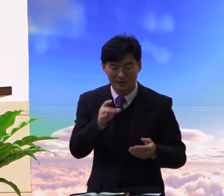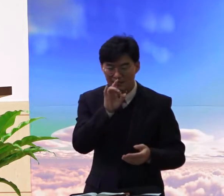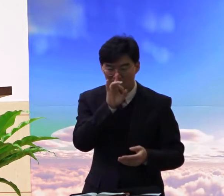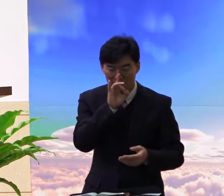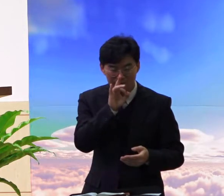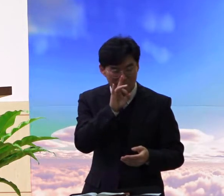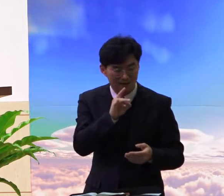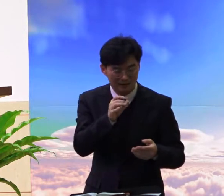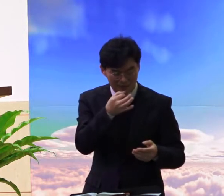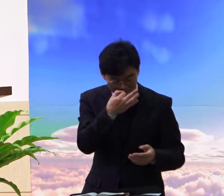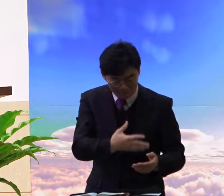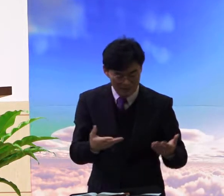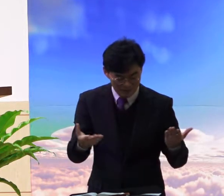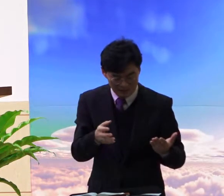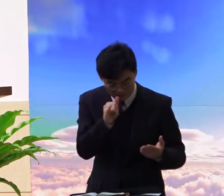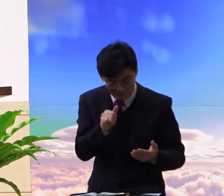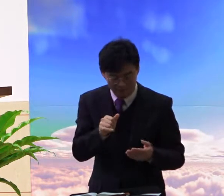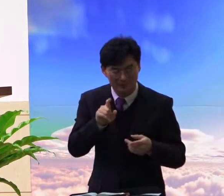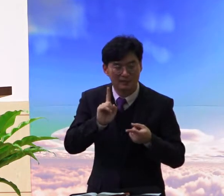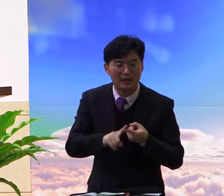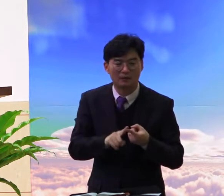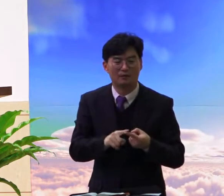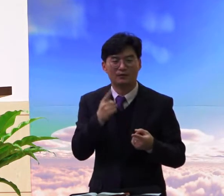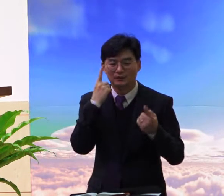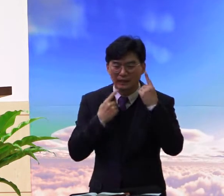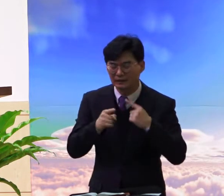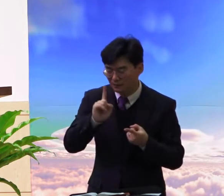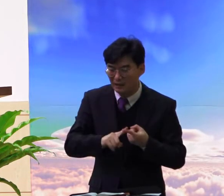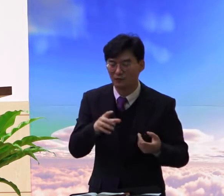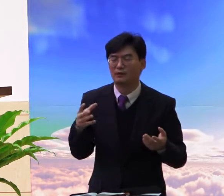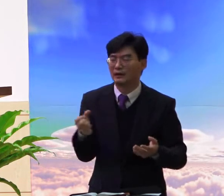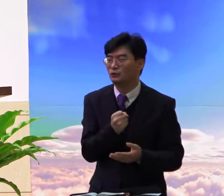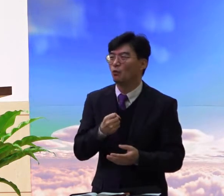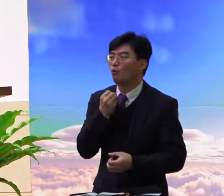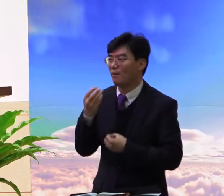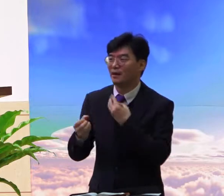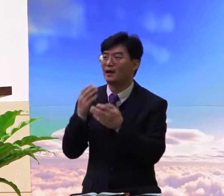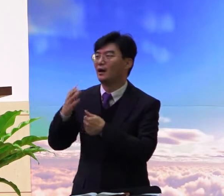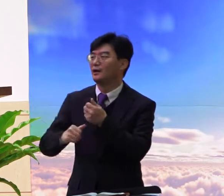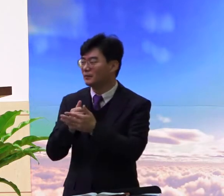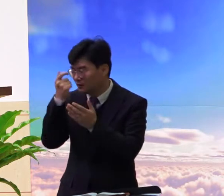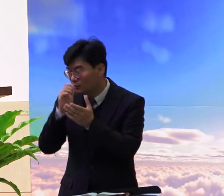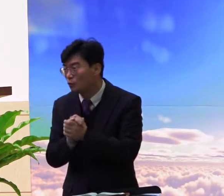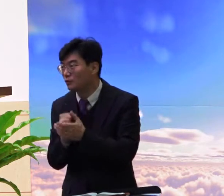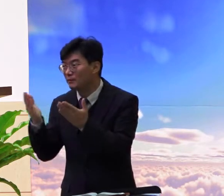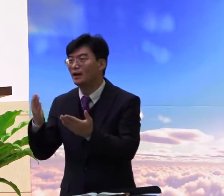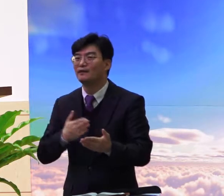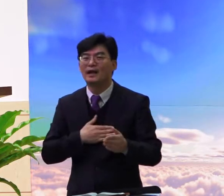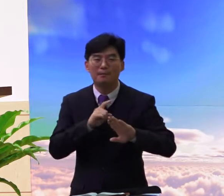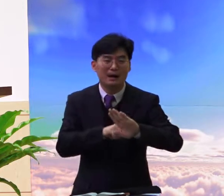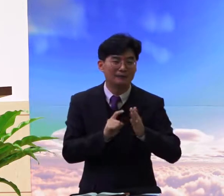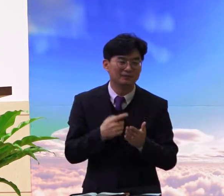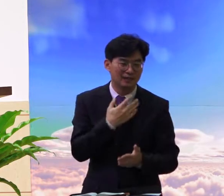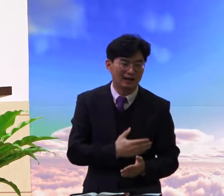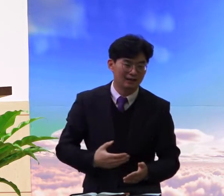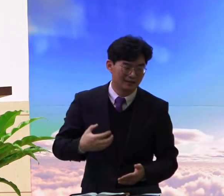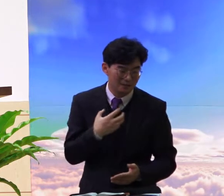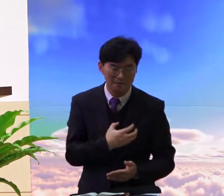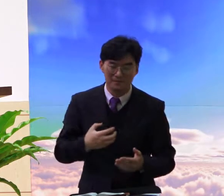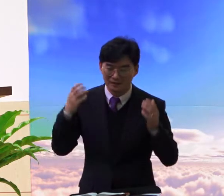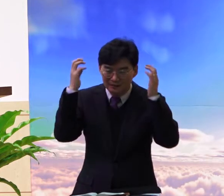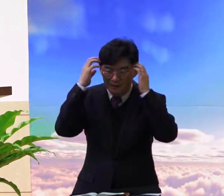토하시기를 바랍니다. 그리고 다윗처럼 여러분 기도하십시오. 하나님, 내 심령이 속에서 상하며